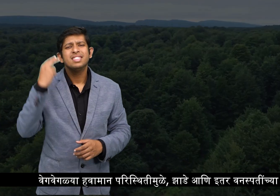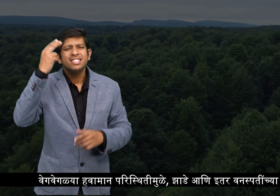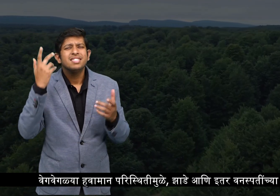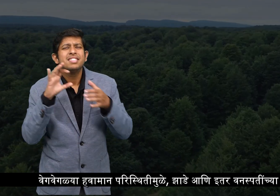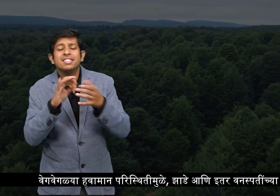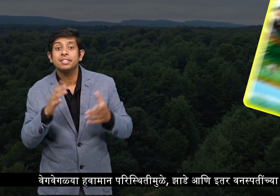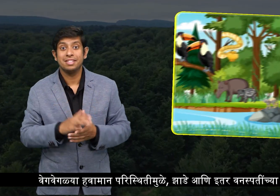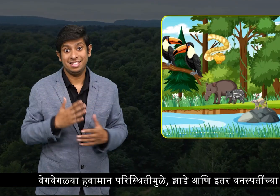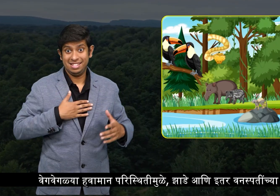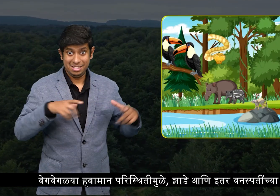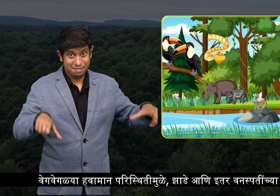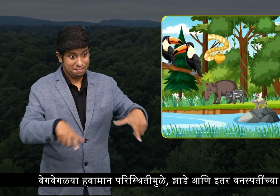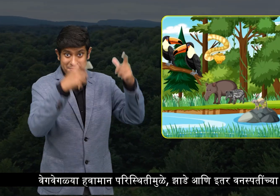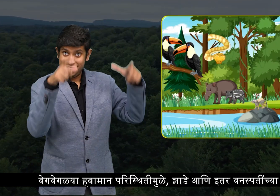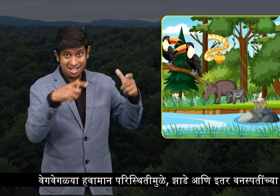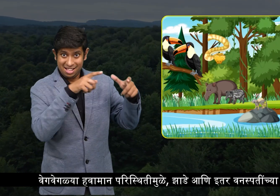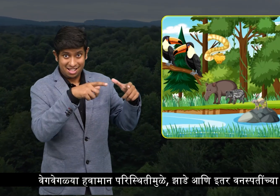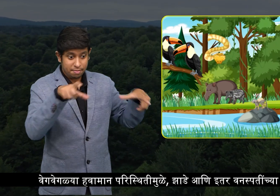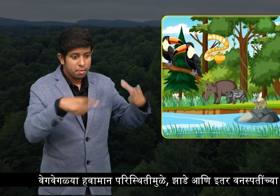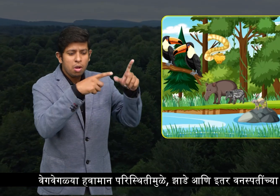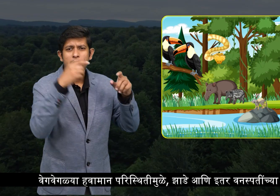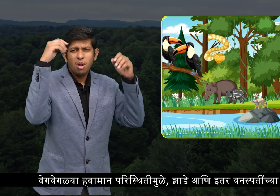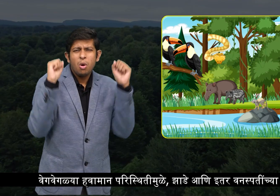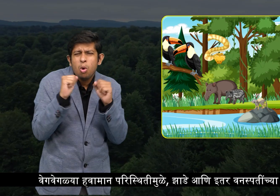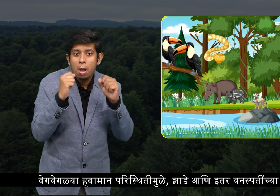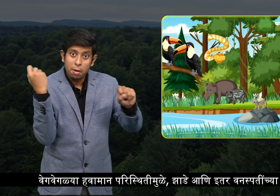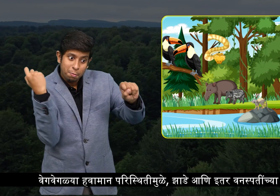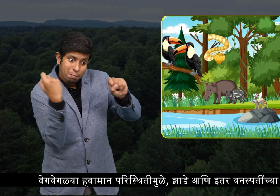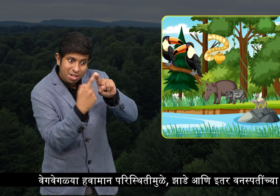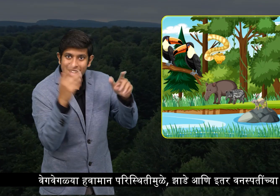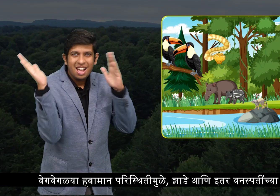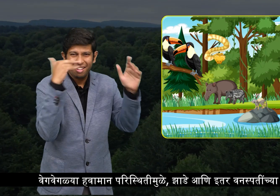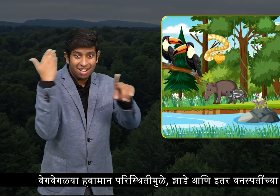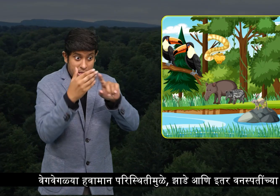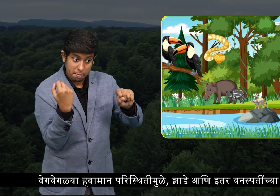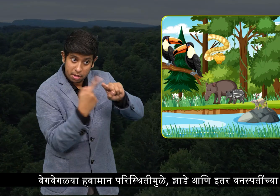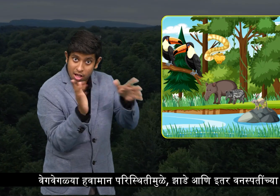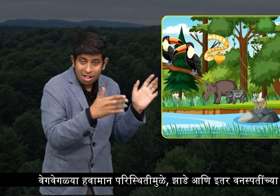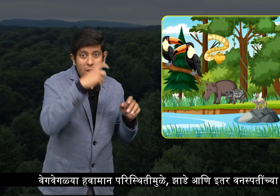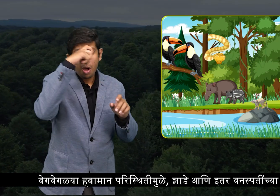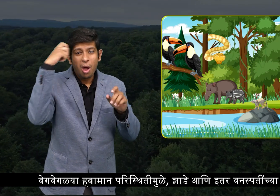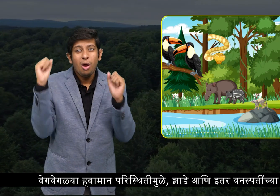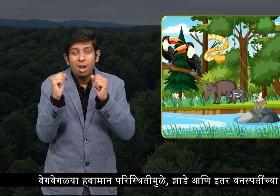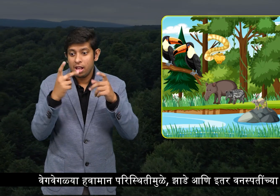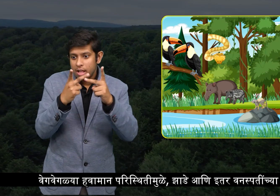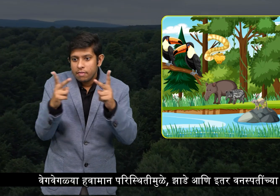वेगवेगळ्या हवामान परिस्थितीमुळे झाडे आणि इतर वनस्पतींच्या प्रकारांमध्ये फरक आहे.